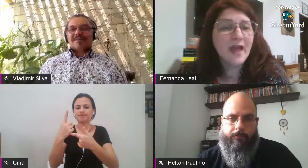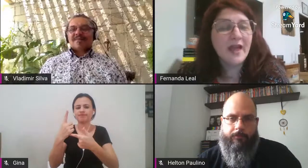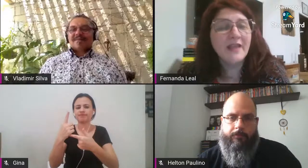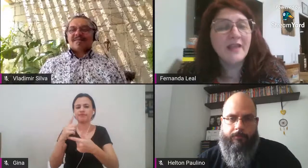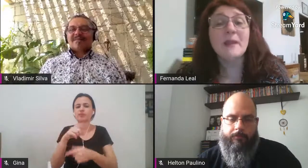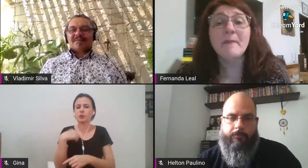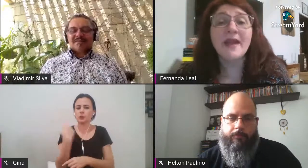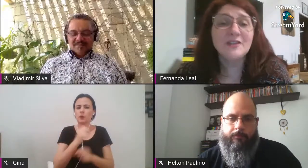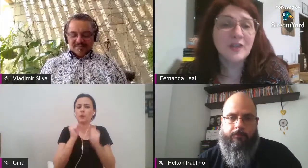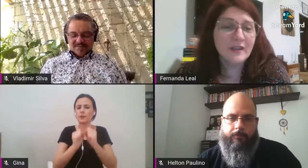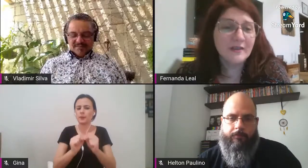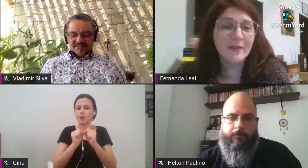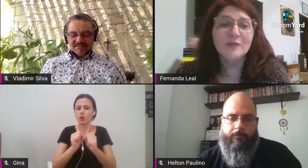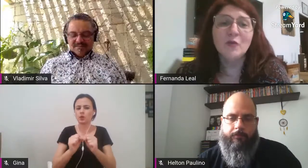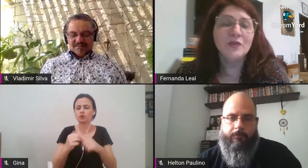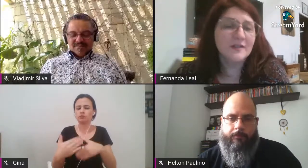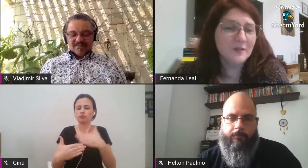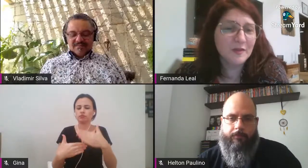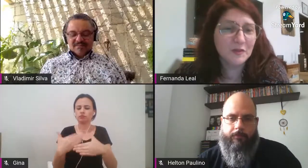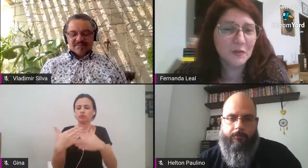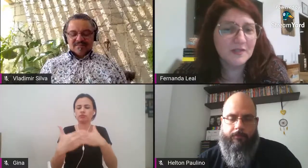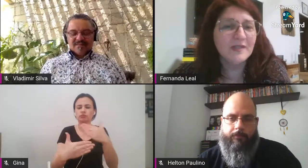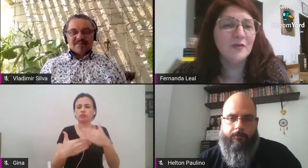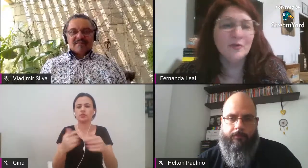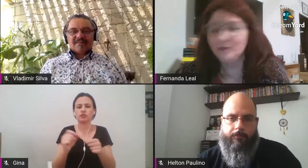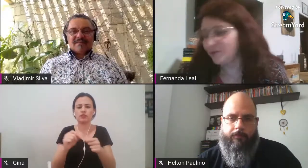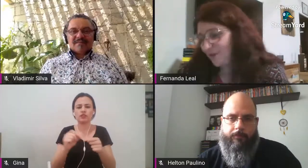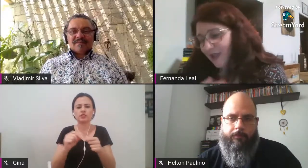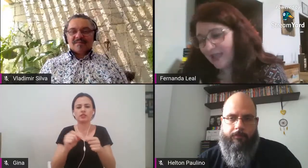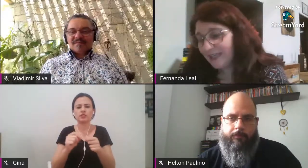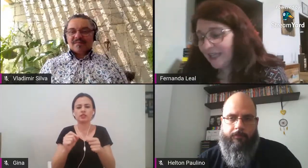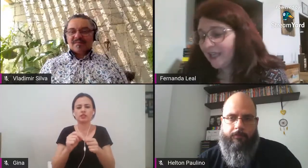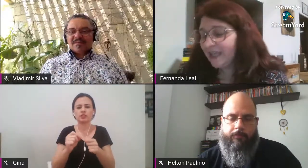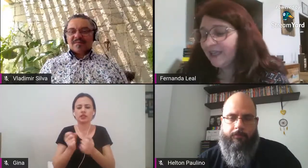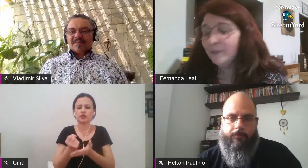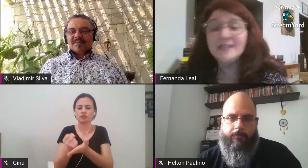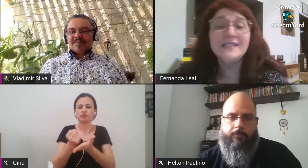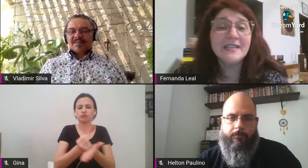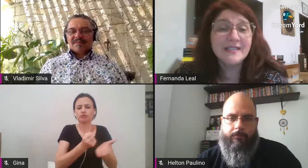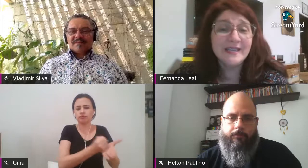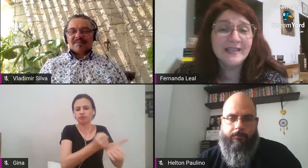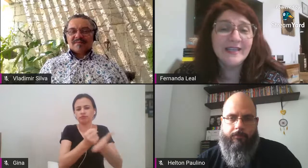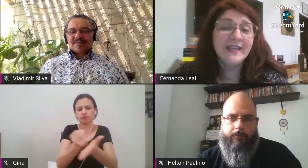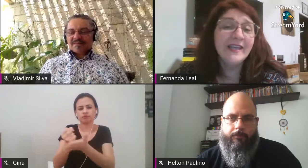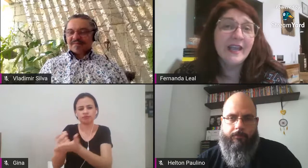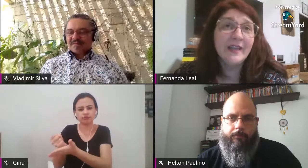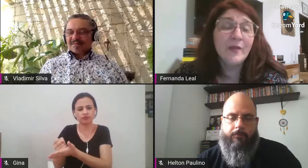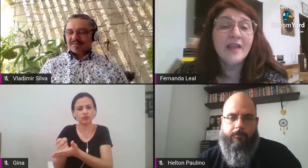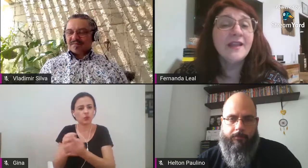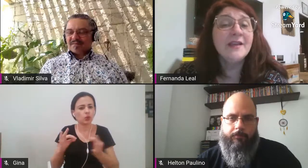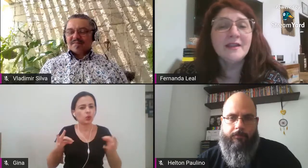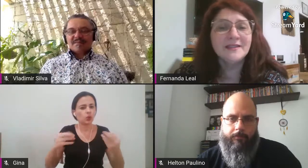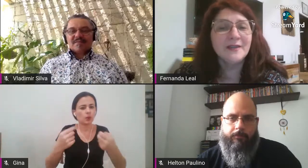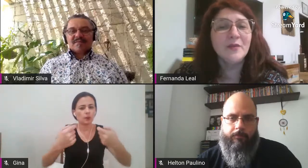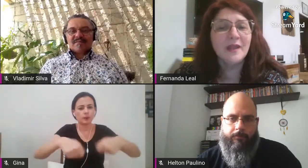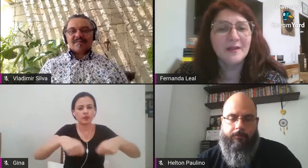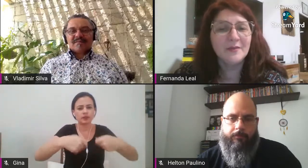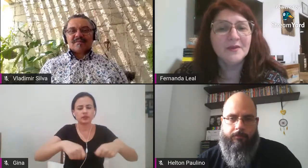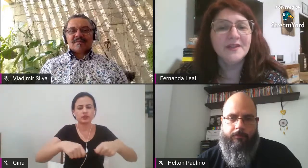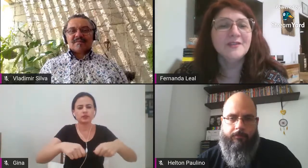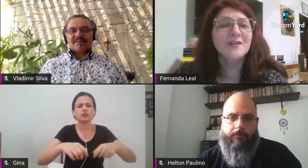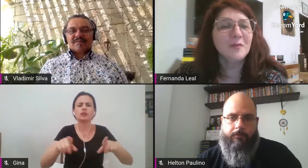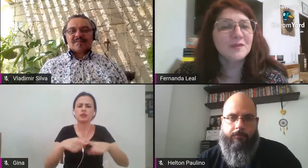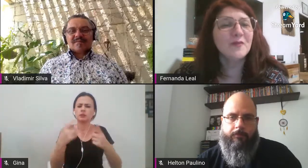vez mais e para mais gente, para todas as pessoas e todos que precisem e que queiram, e até aqueles que não